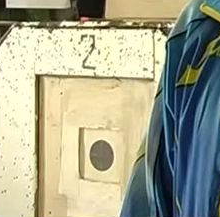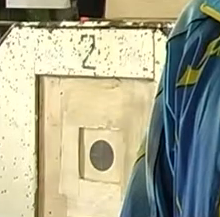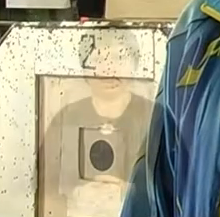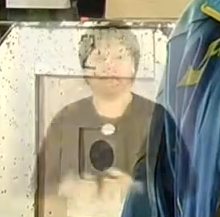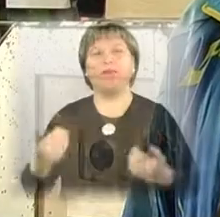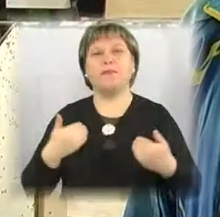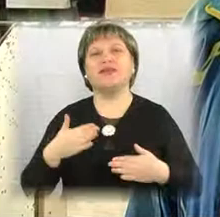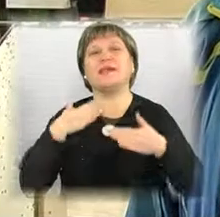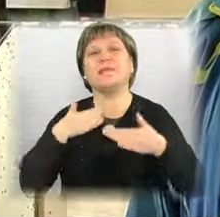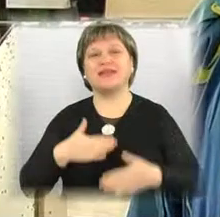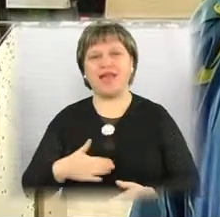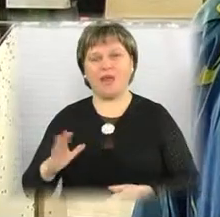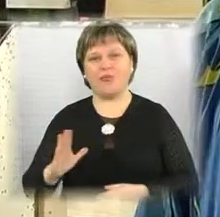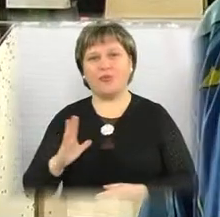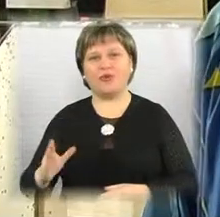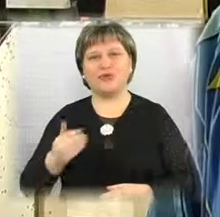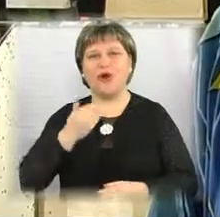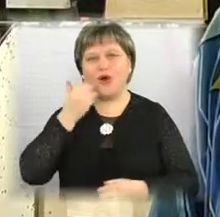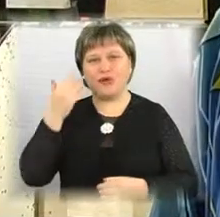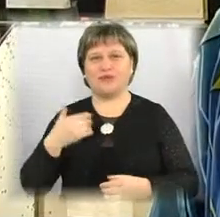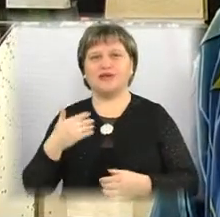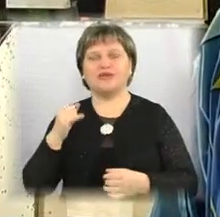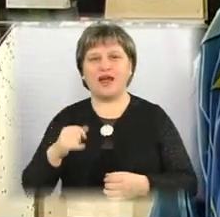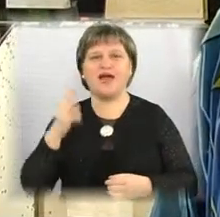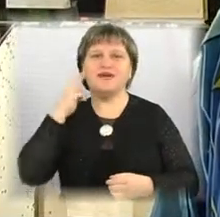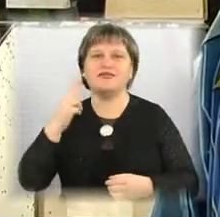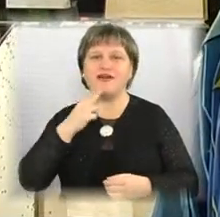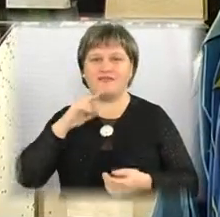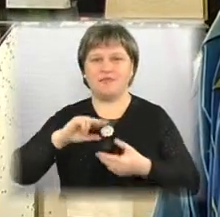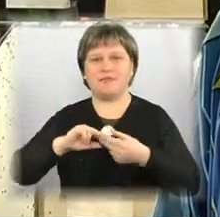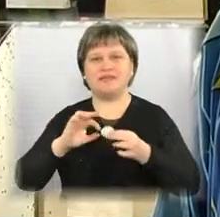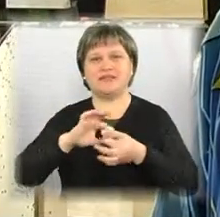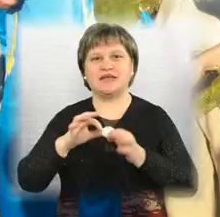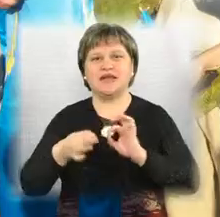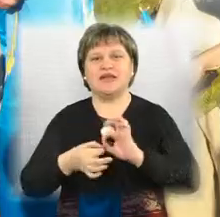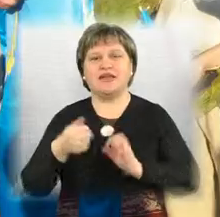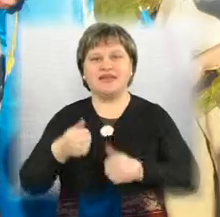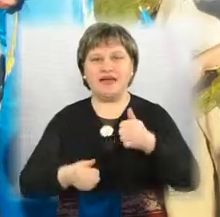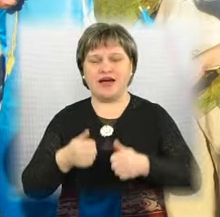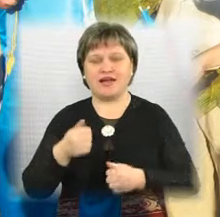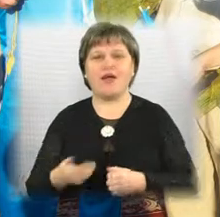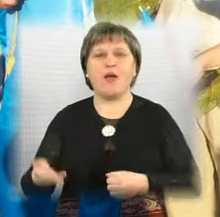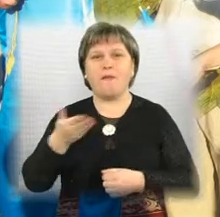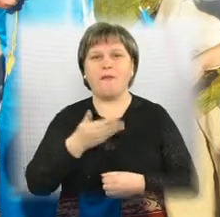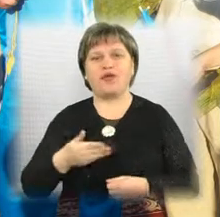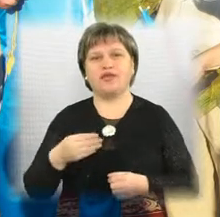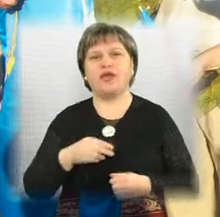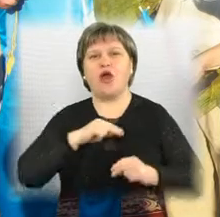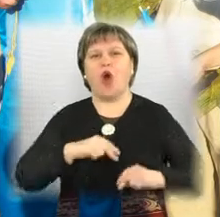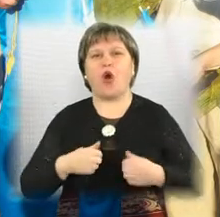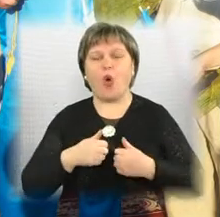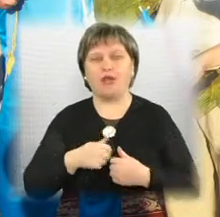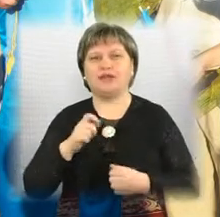Мені приємно було, коли на останніх Олімпійських іграх мої колеги з Росії, з